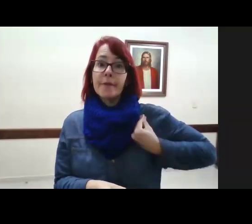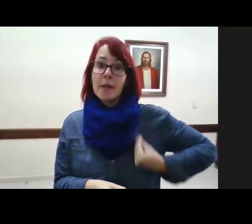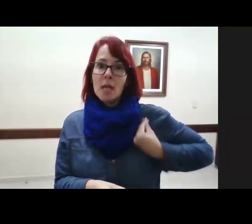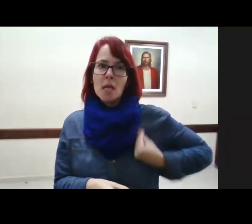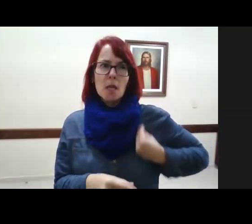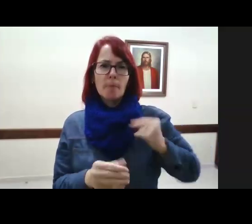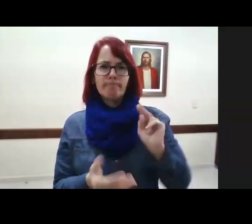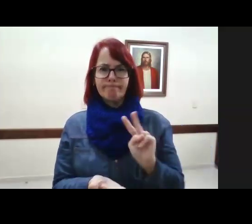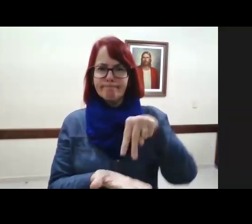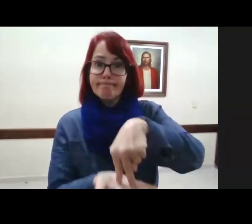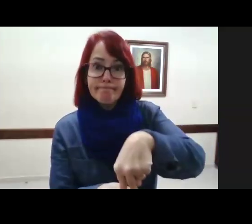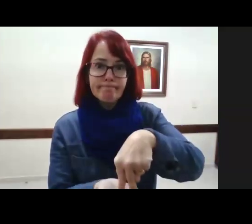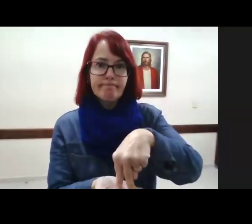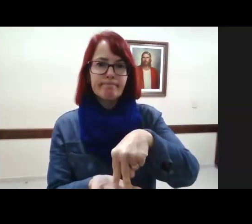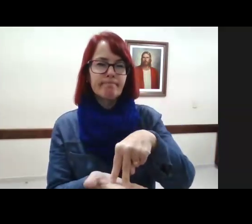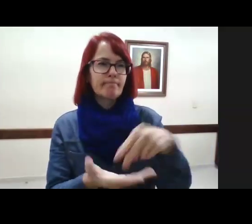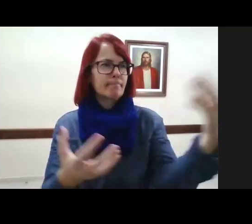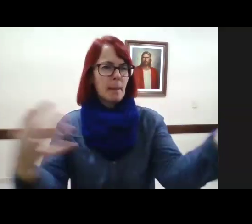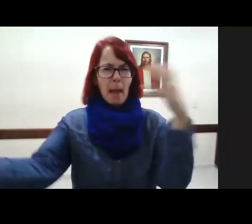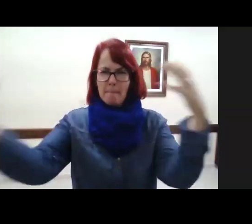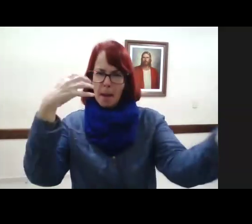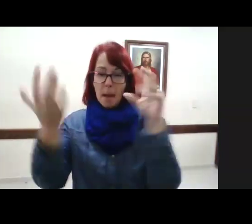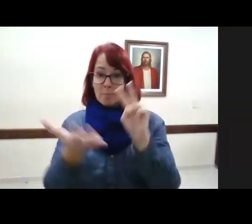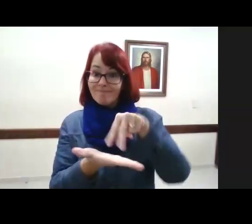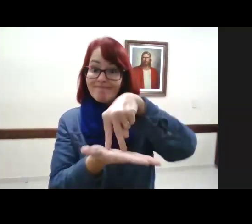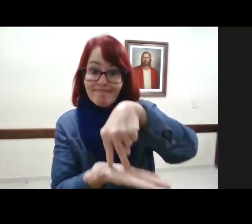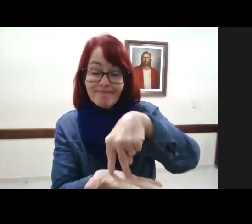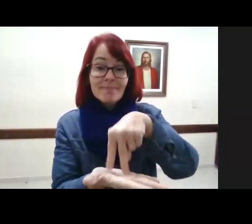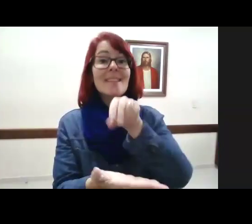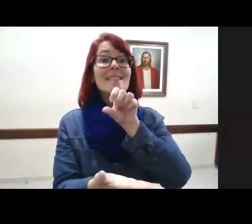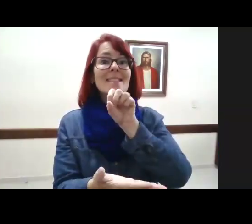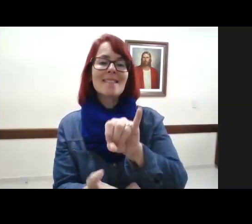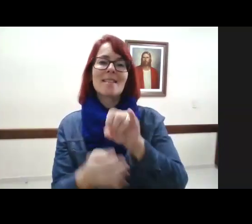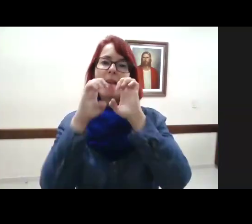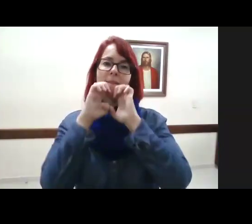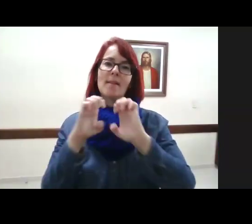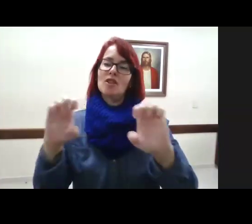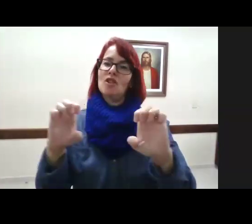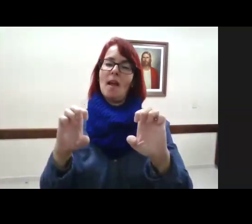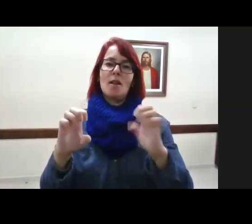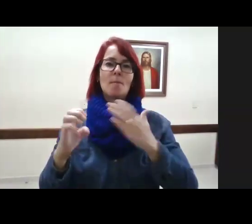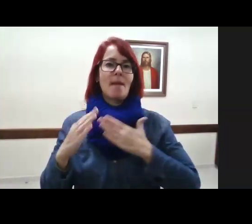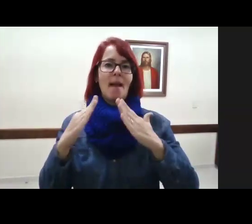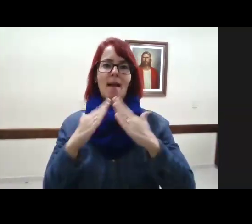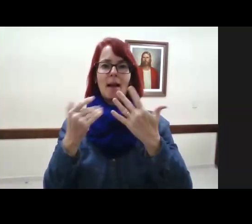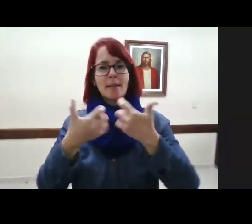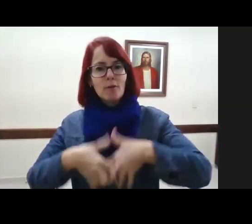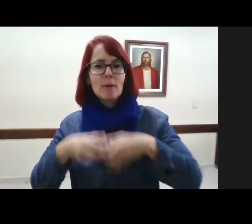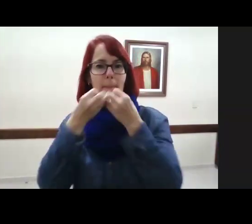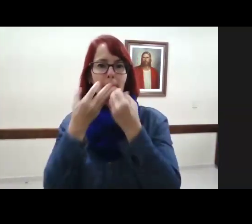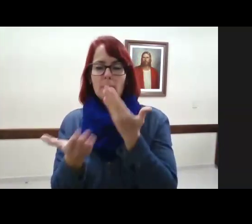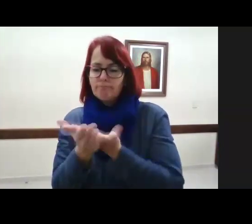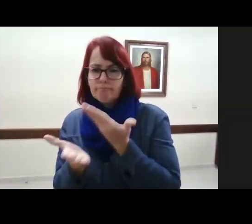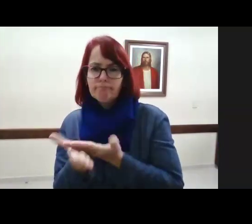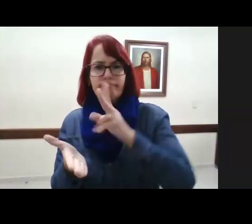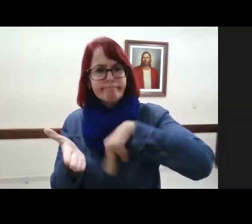resistir a todas as ameaças do mundo se o evangelho não estiver funcionando dentro do nosso lar. E essa é uma